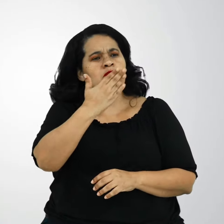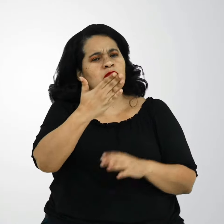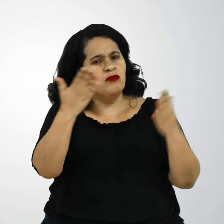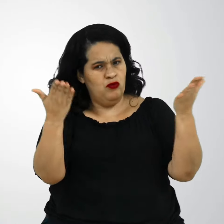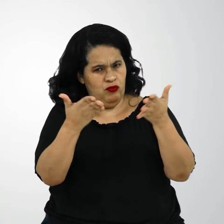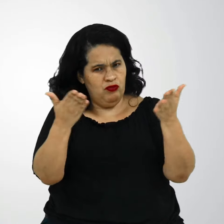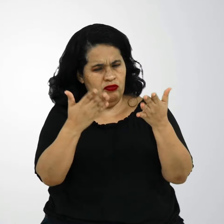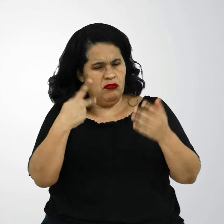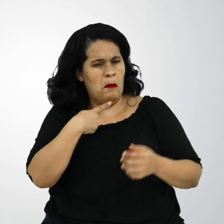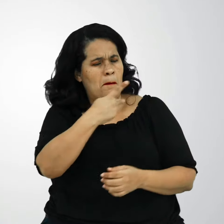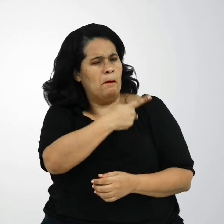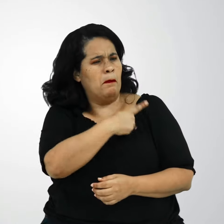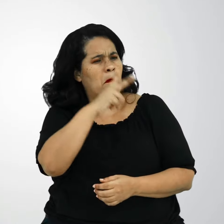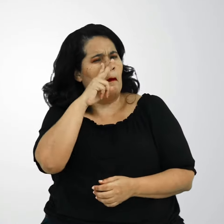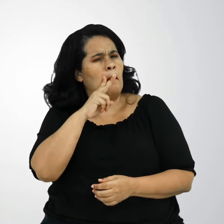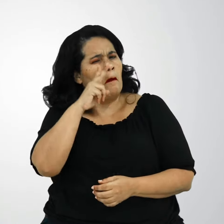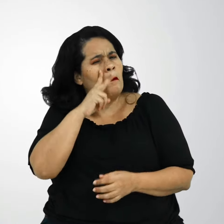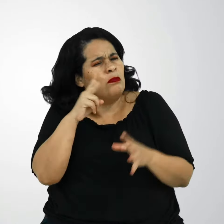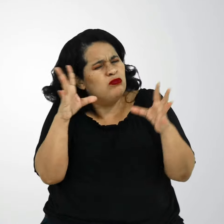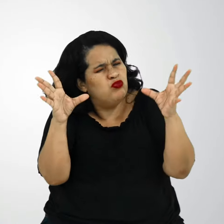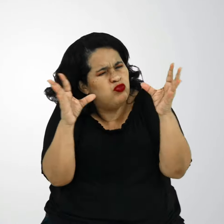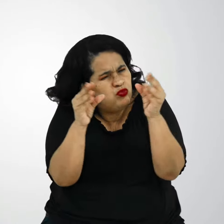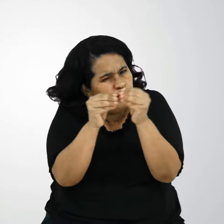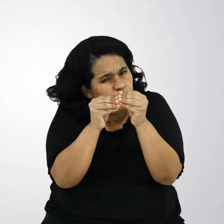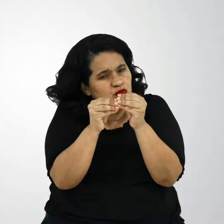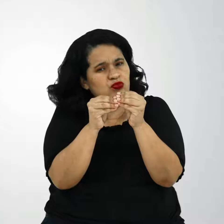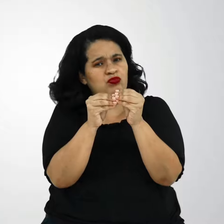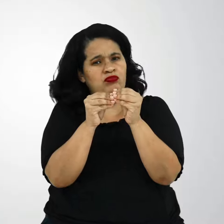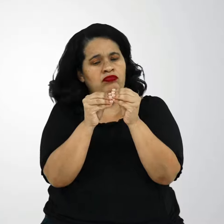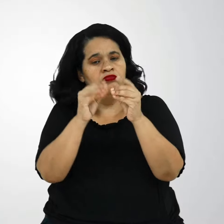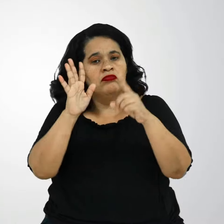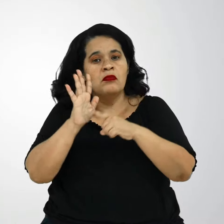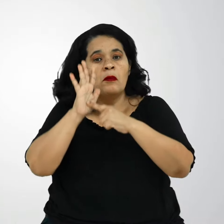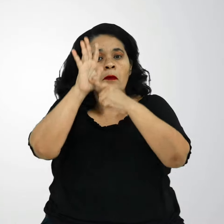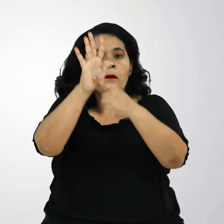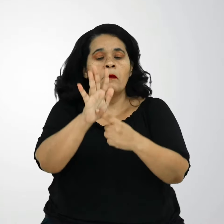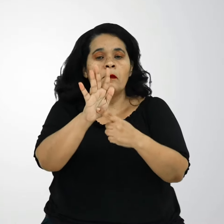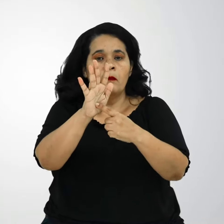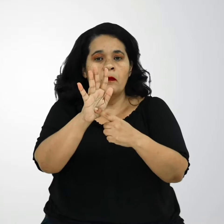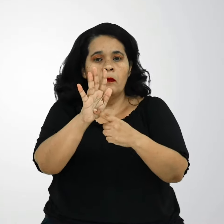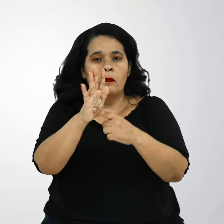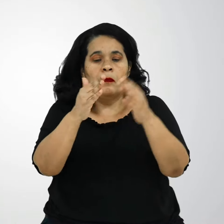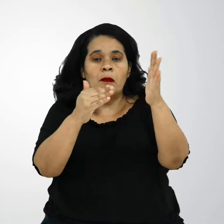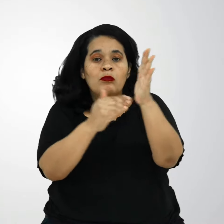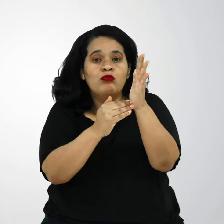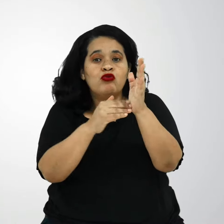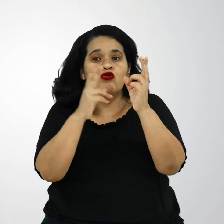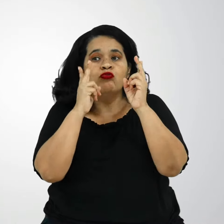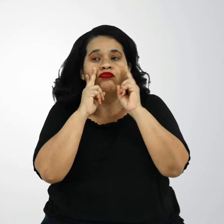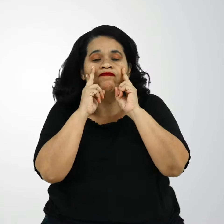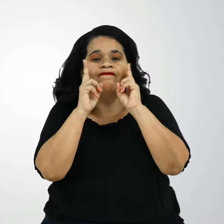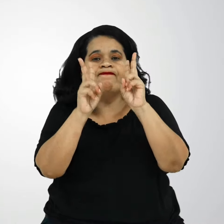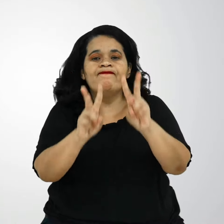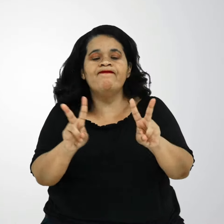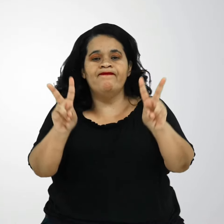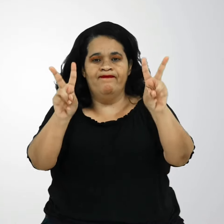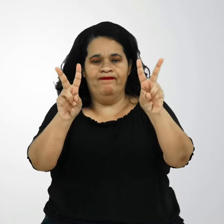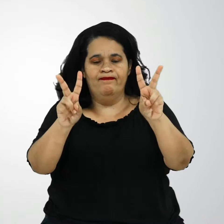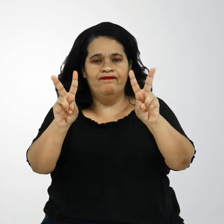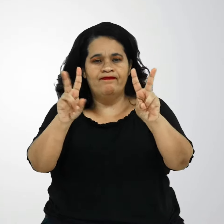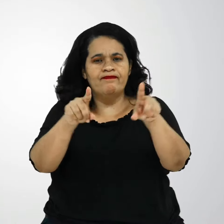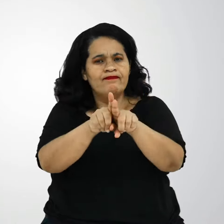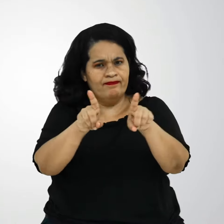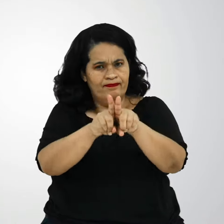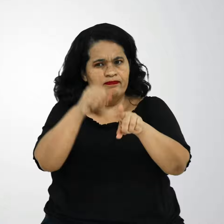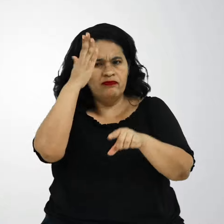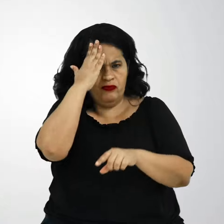para o pastor Valdeci tentar ser sucinto, Sim. para a gente apresentar aqui mais uma última visão que existe sobre as 70 semanas, que é uma visão também